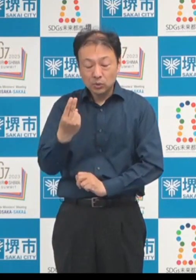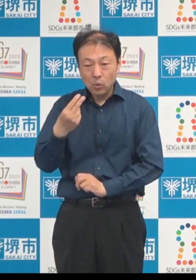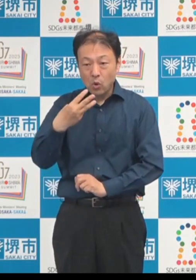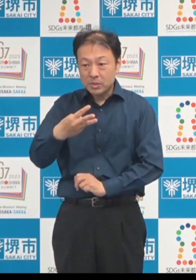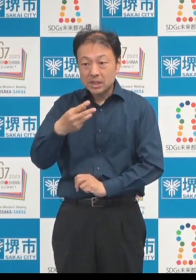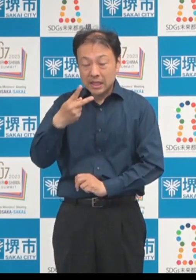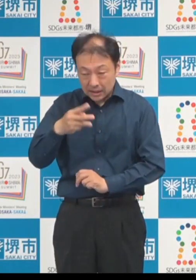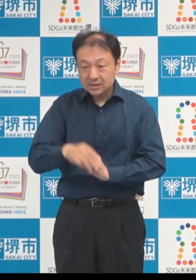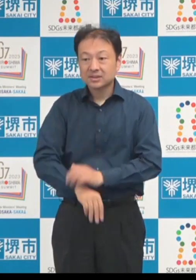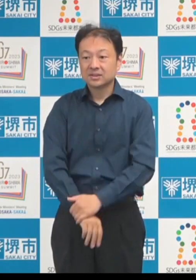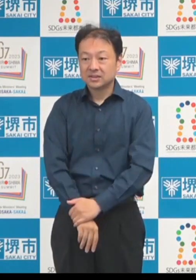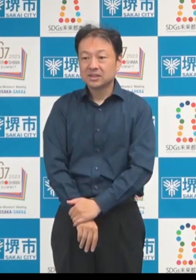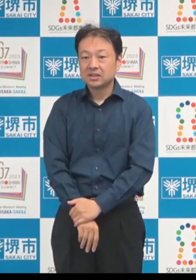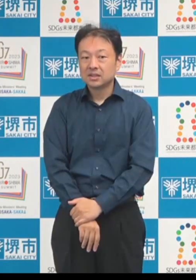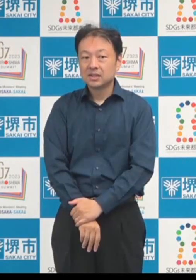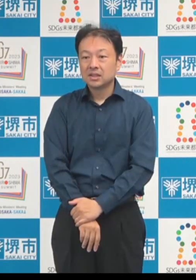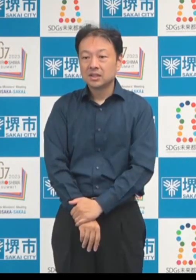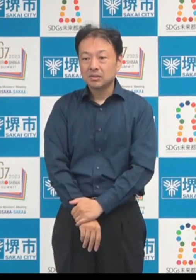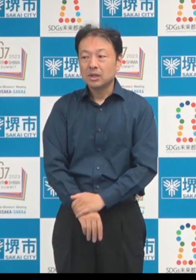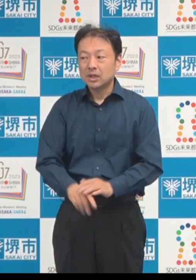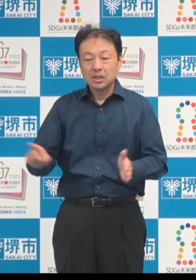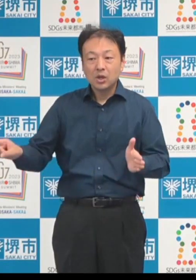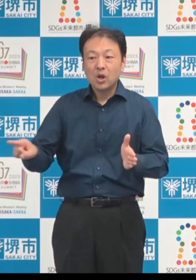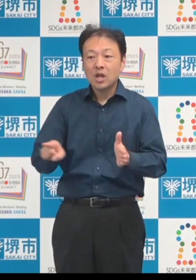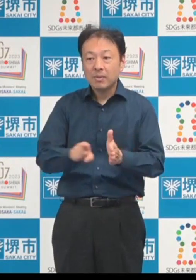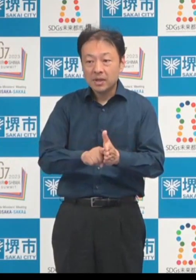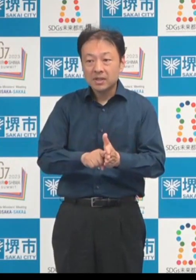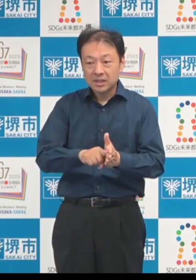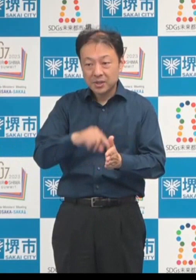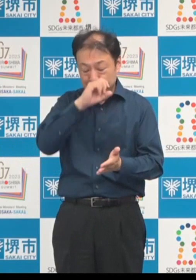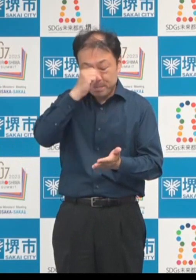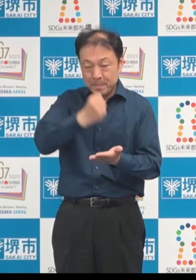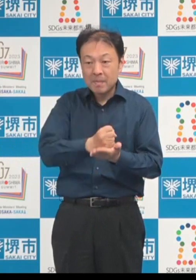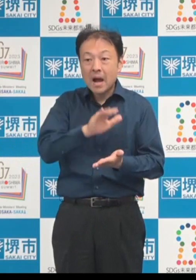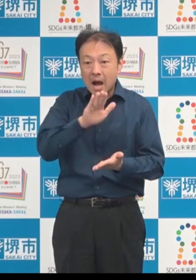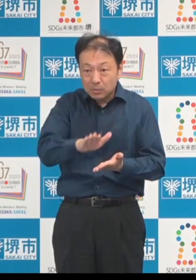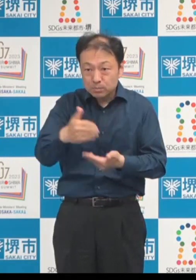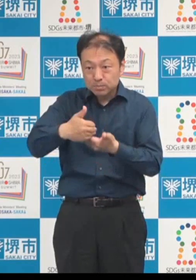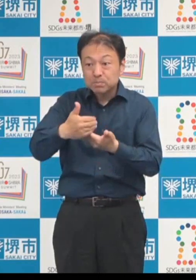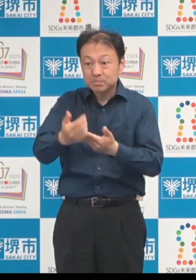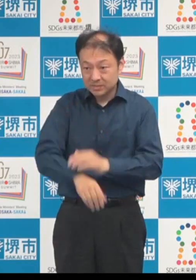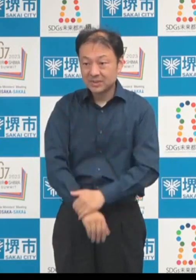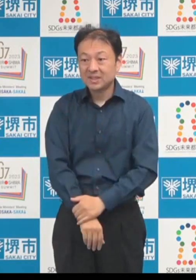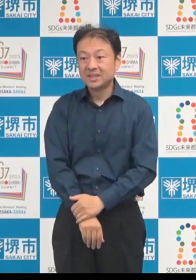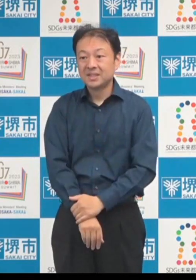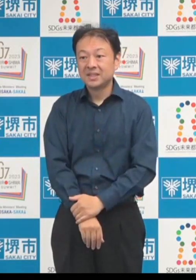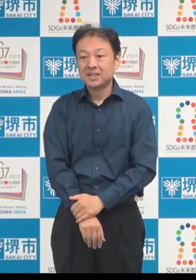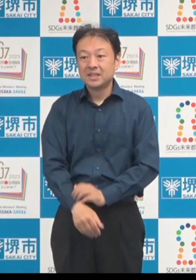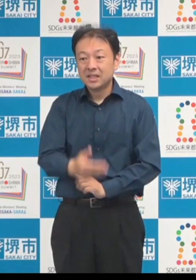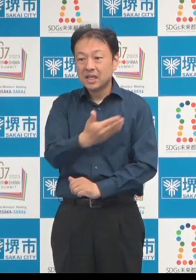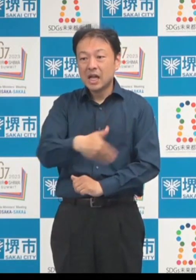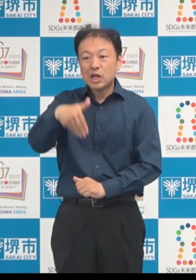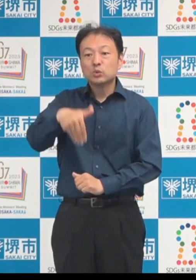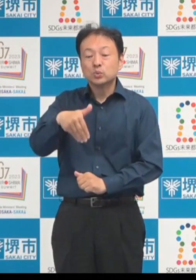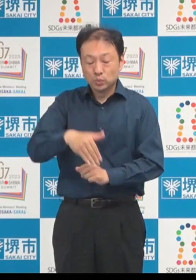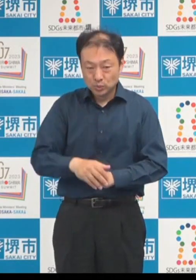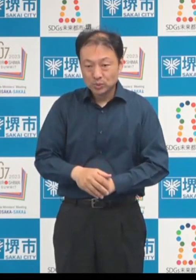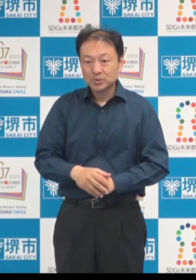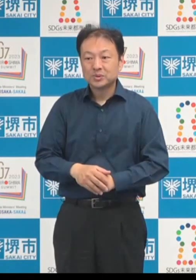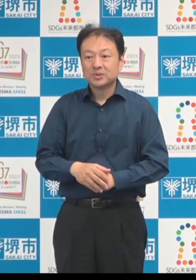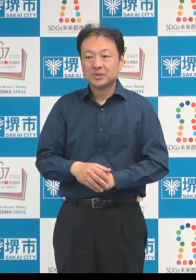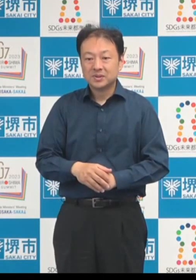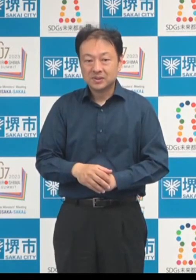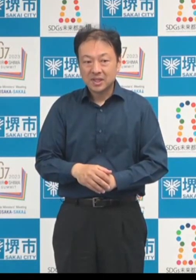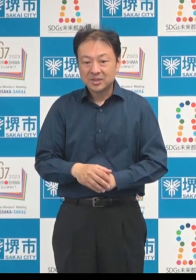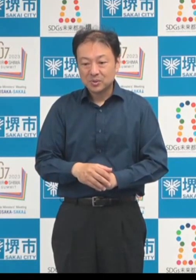ほど実績があるというお話だったんですけれど、まあ、九州でコワーキング施設であるとか